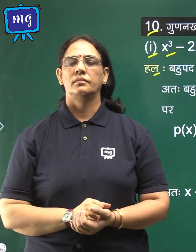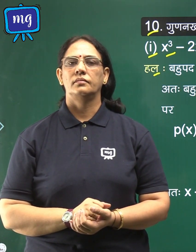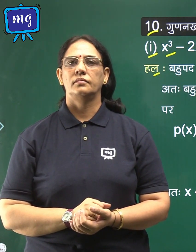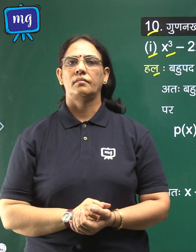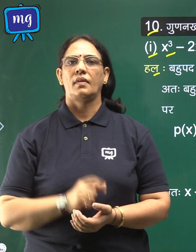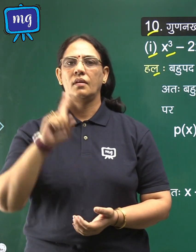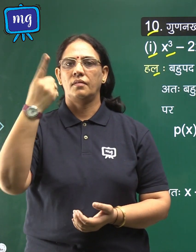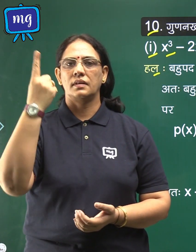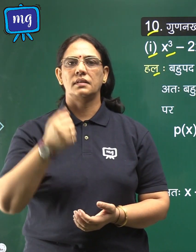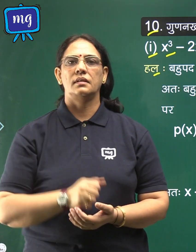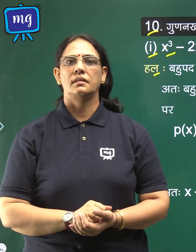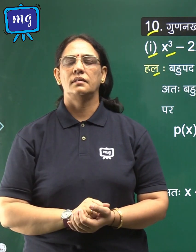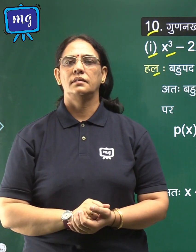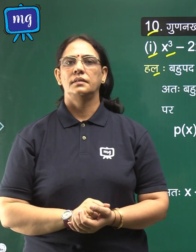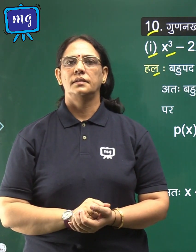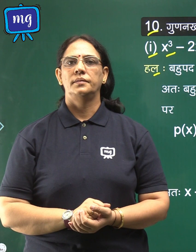सबसे पहले